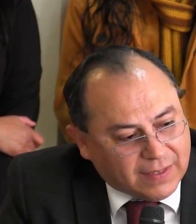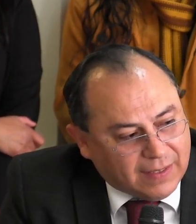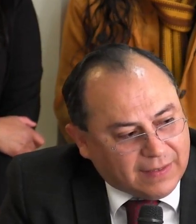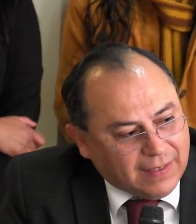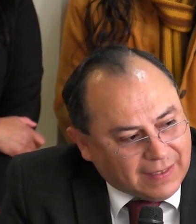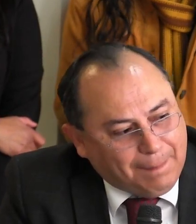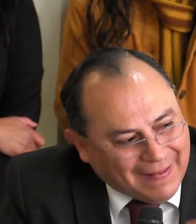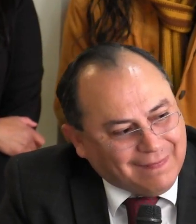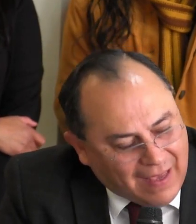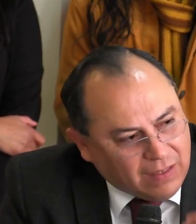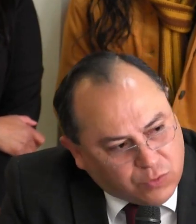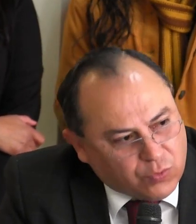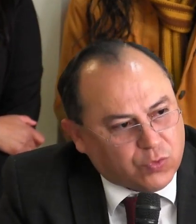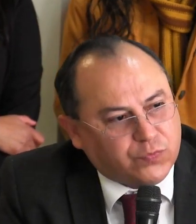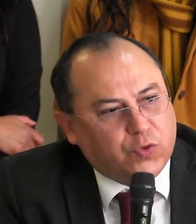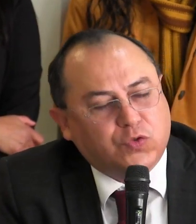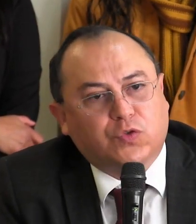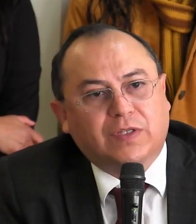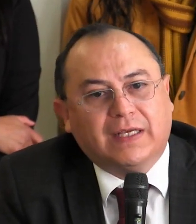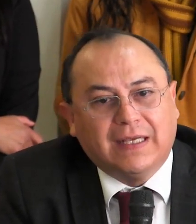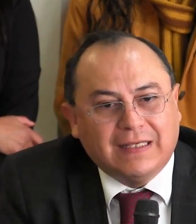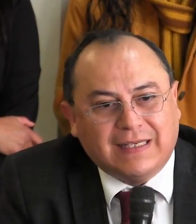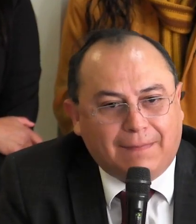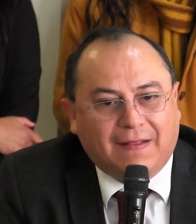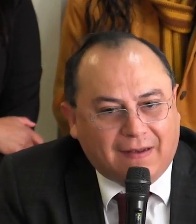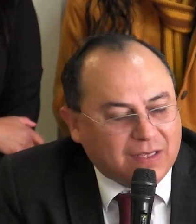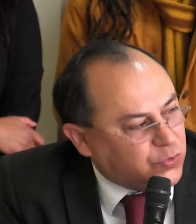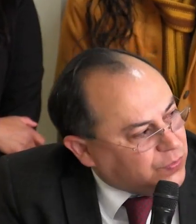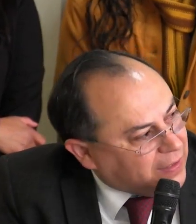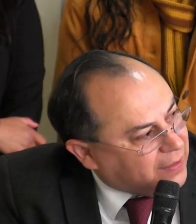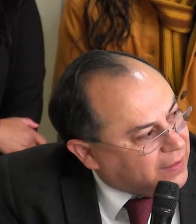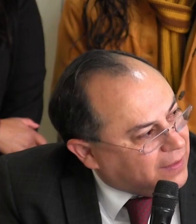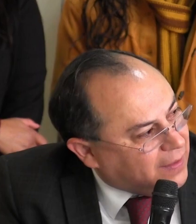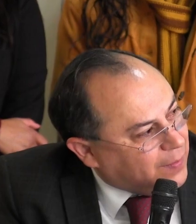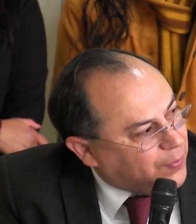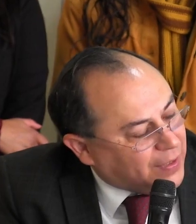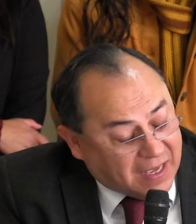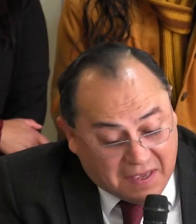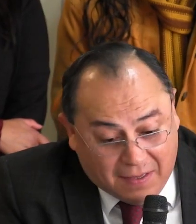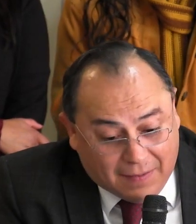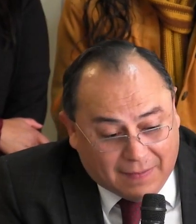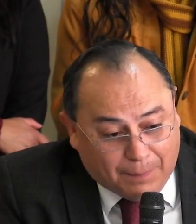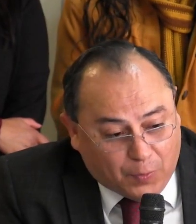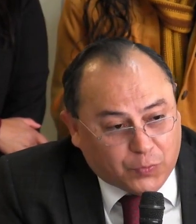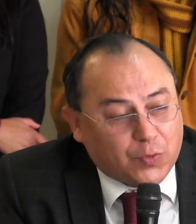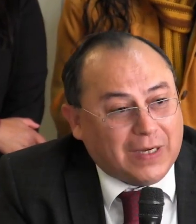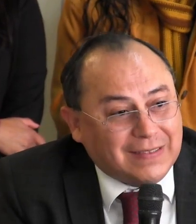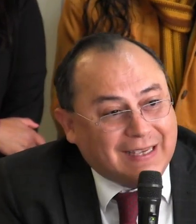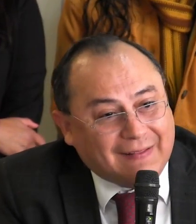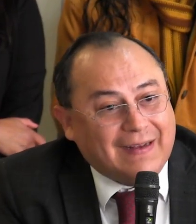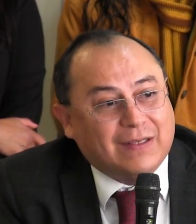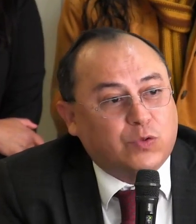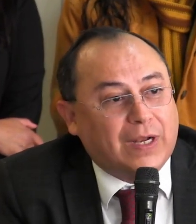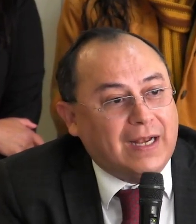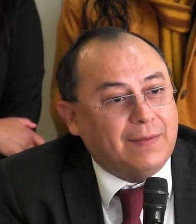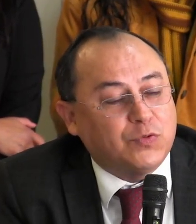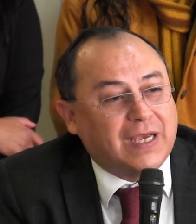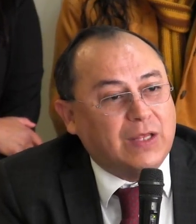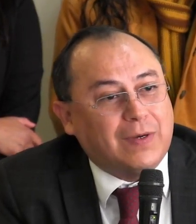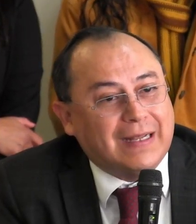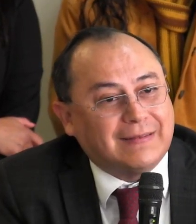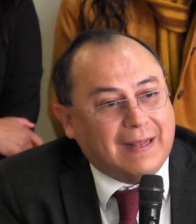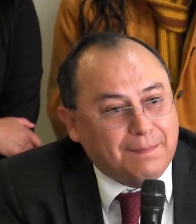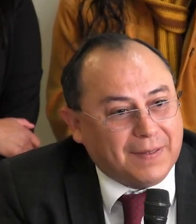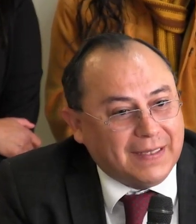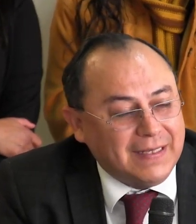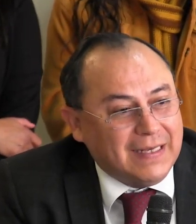inquietud que se tiene que plantear en todos los foros donde se hable de la ciudad. Porque de pronto la izquierda electoral hemos